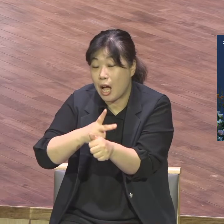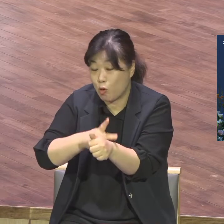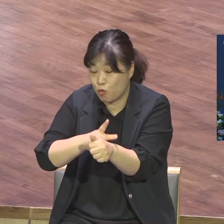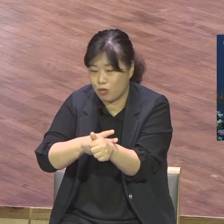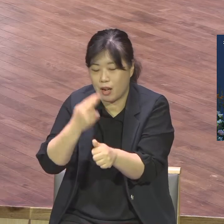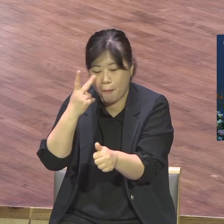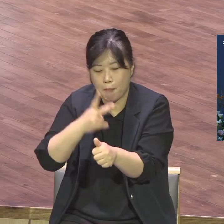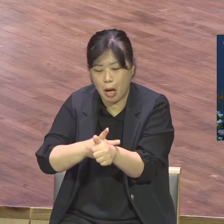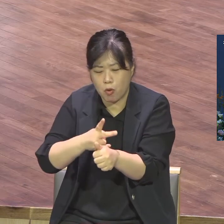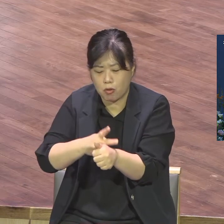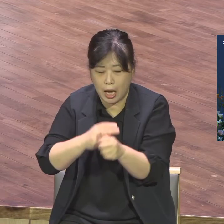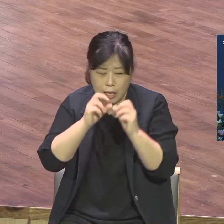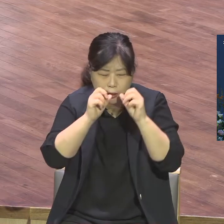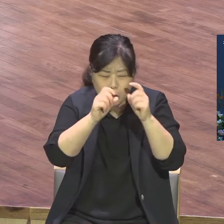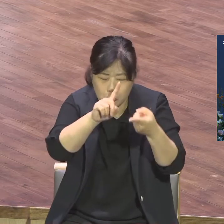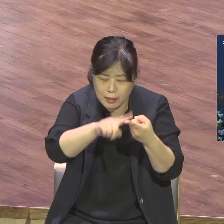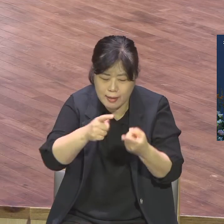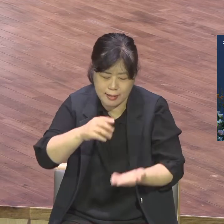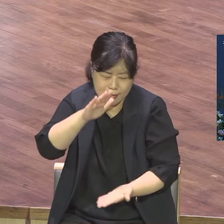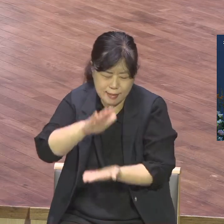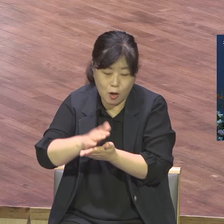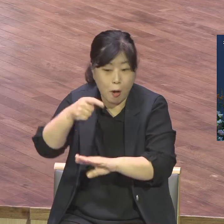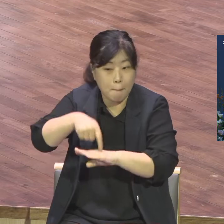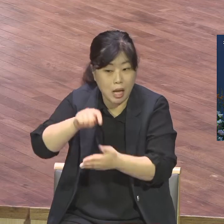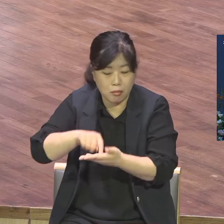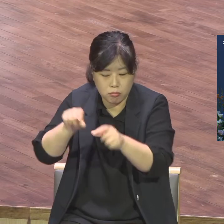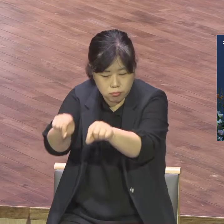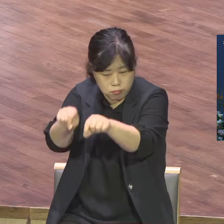나라 5천 종족 이 세계복음 현장에